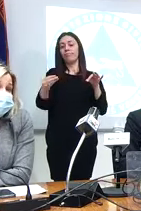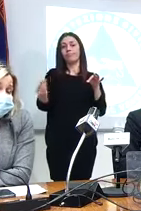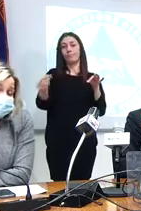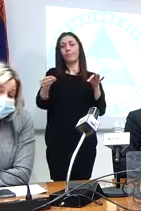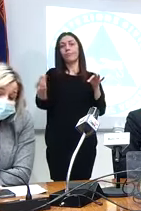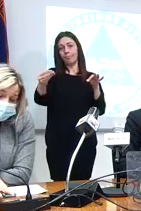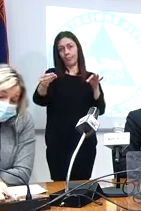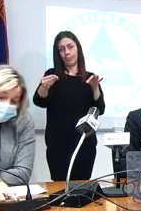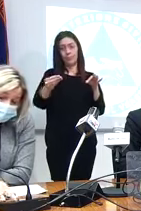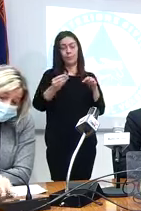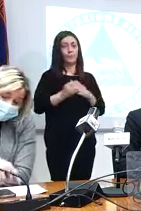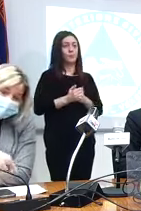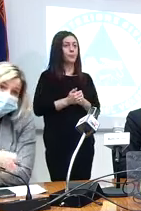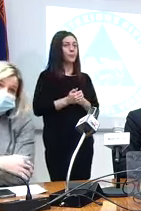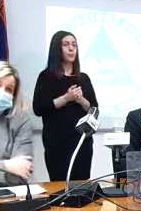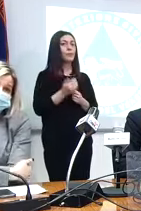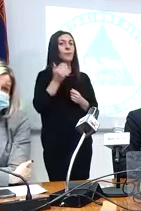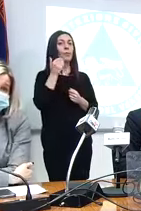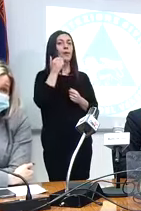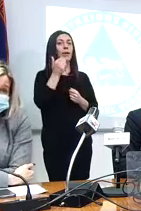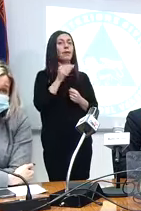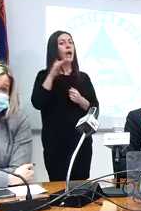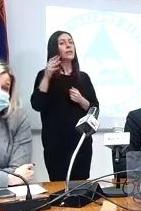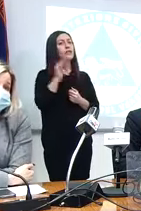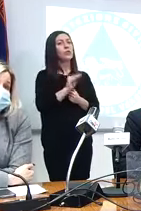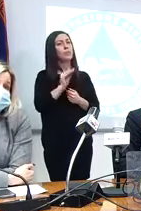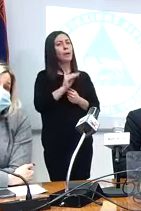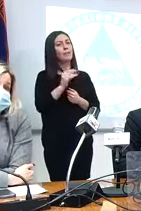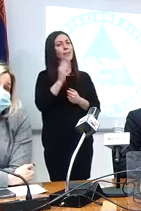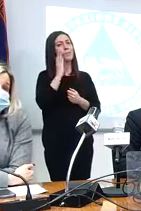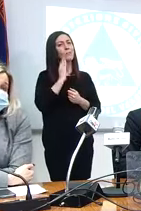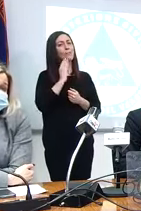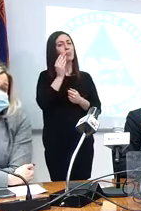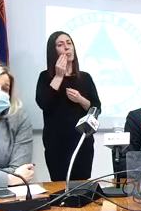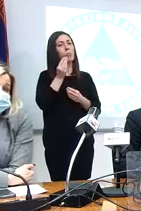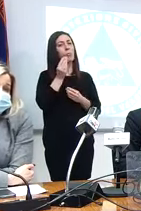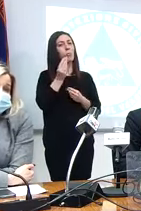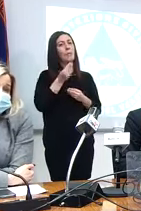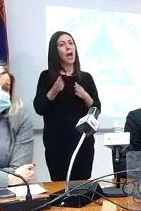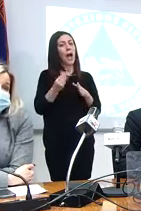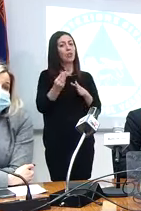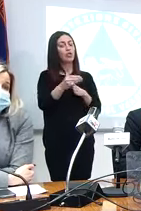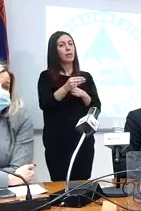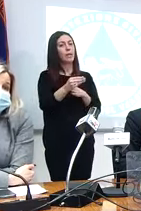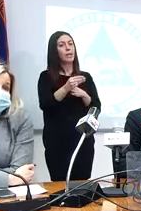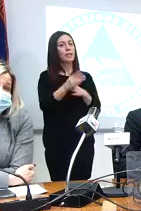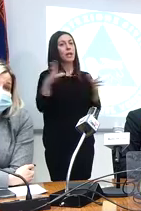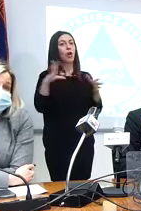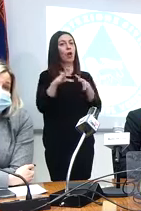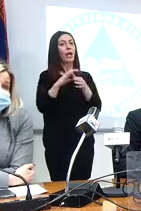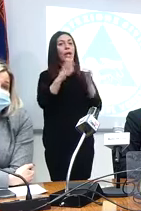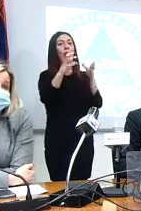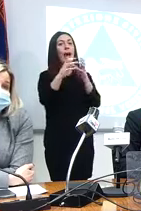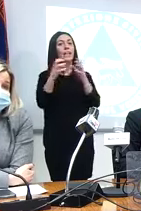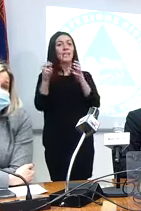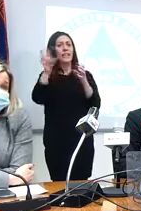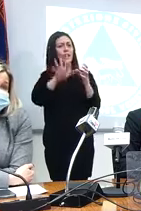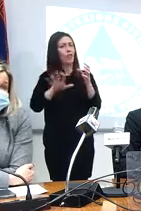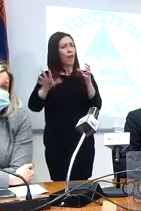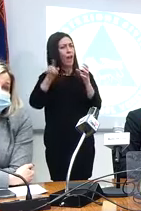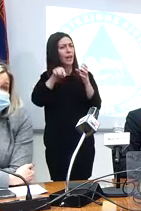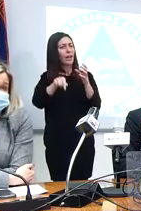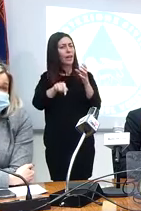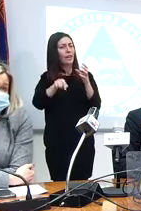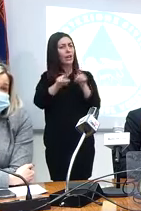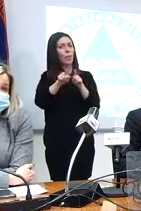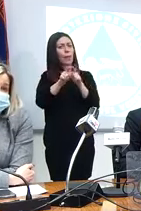Ok, grazie. L'altra domanda è se c'è qualche aggiornamento rispetto alla disponibilità delle aziende venete di produrre vaccini su